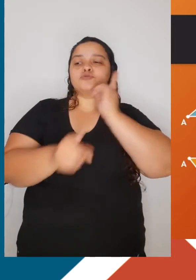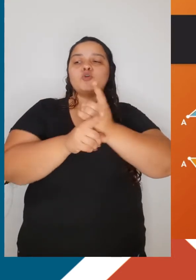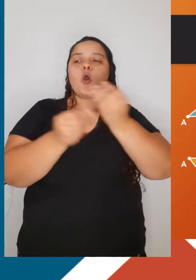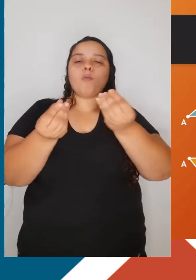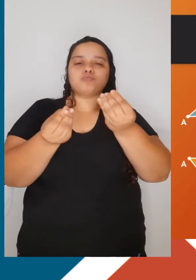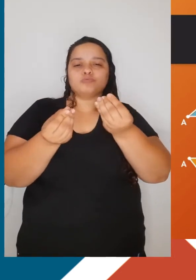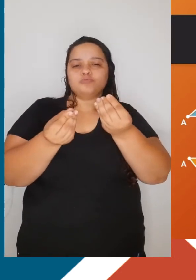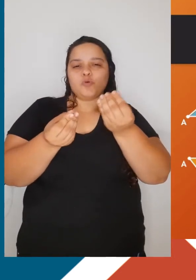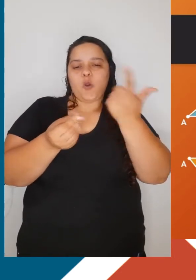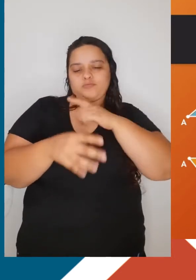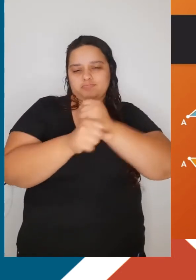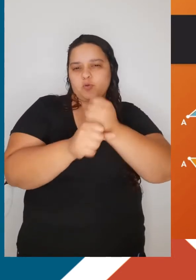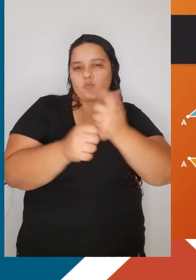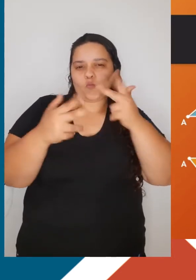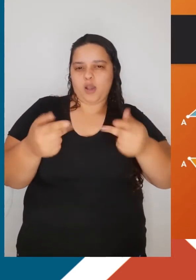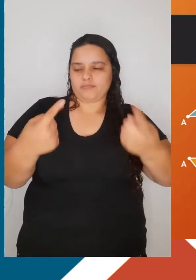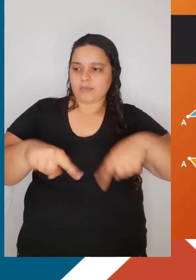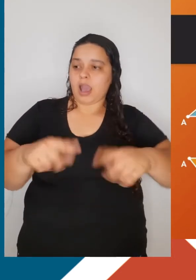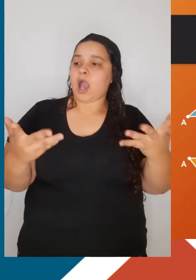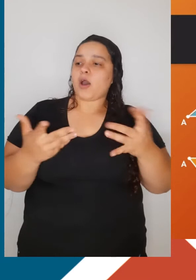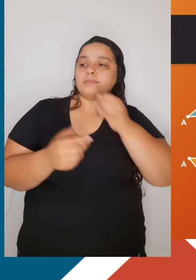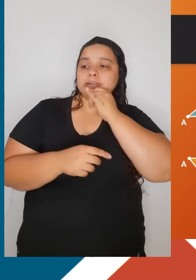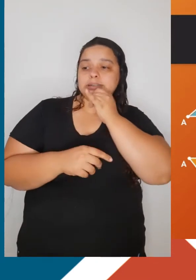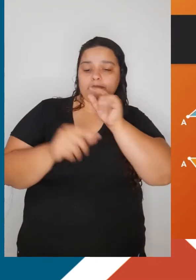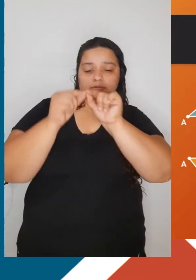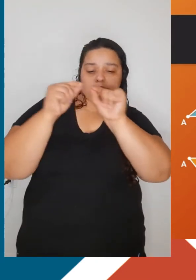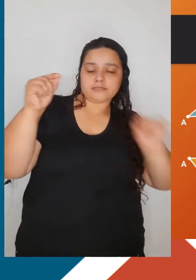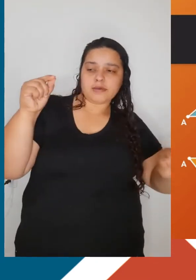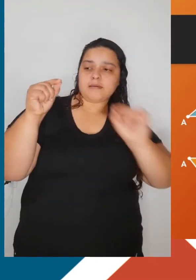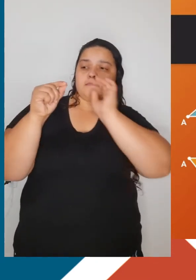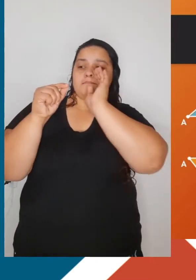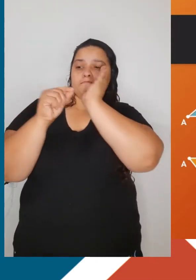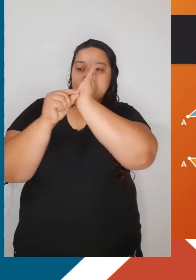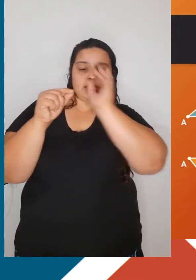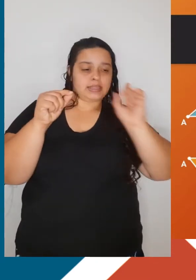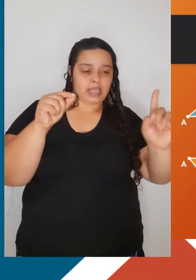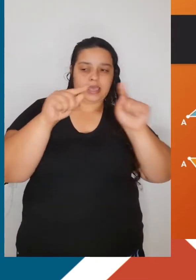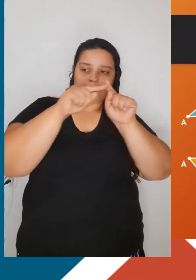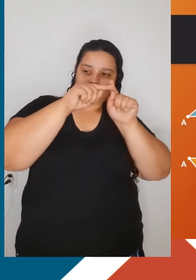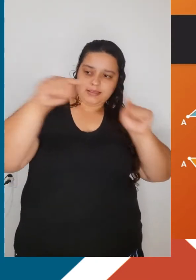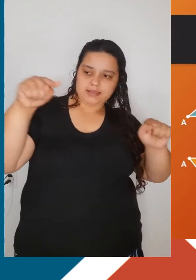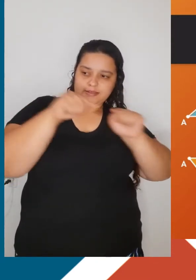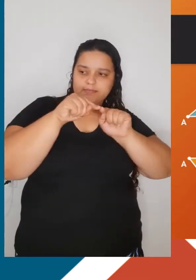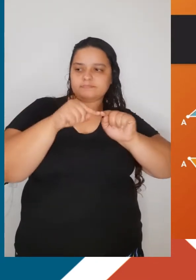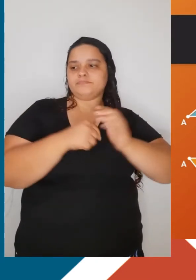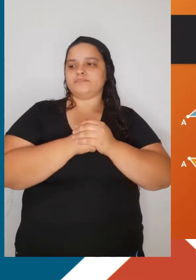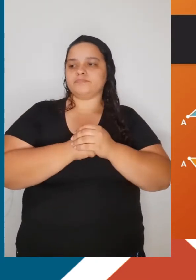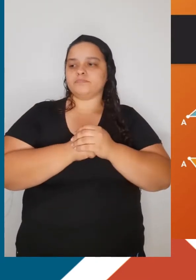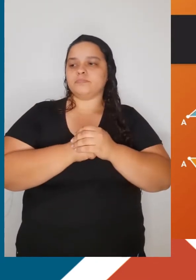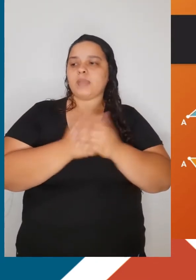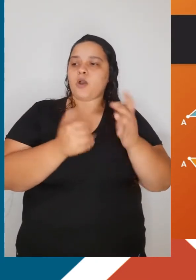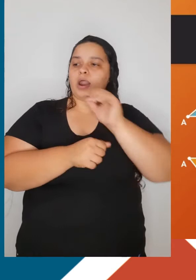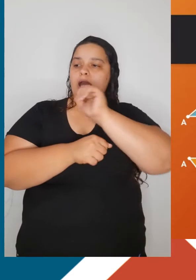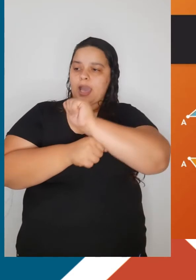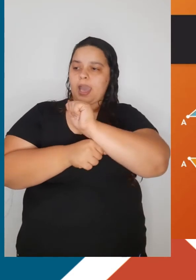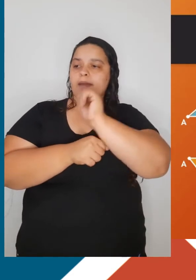calcular. Sendo assim, tracemos o segmento BD. Dividindo nosso quadrilátero ABCD em um